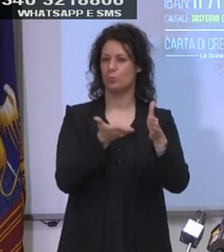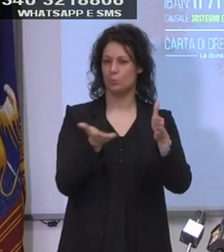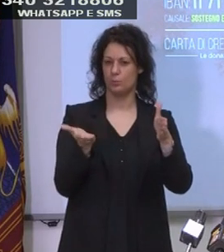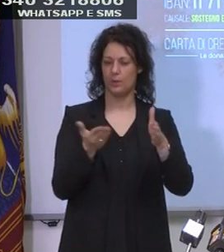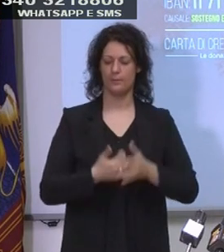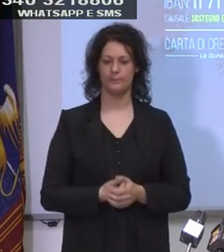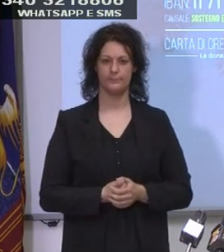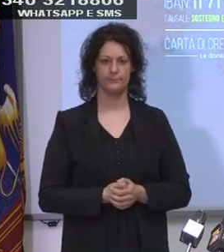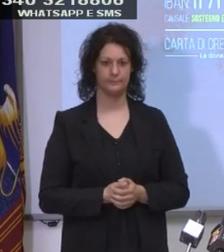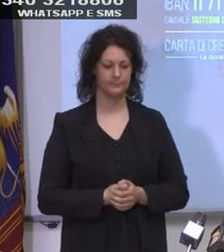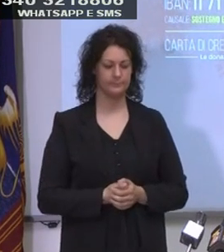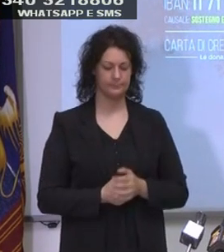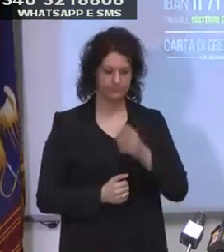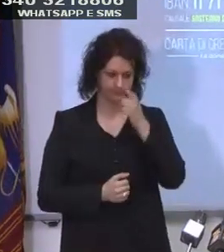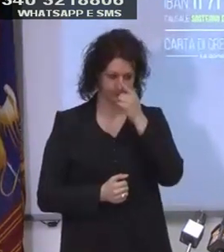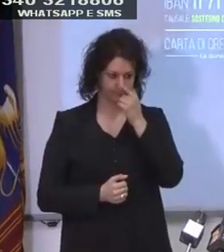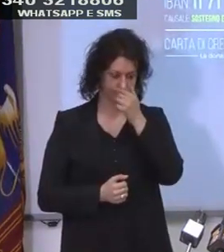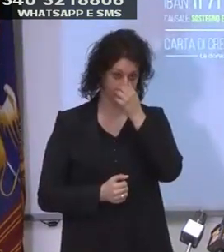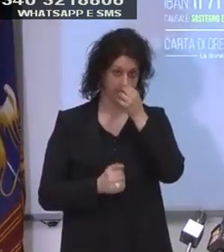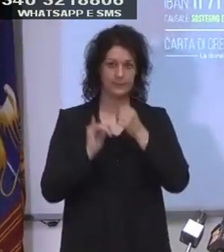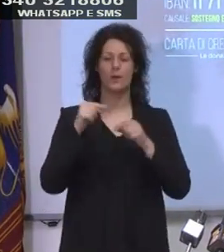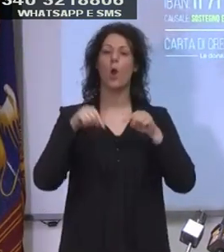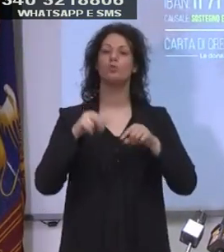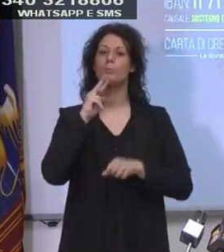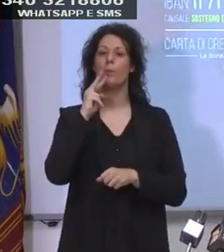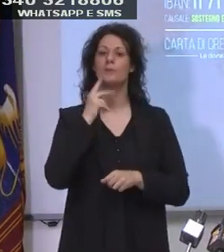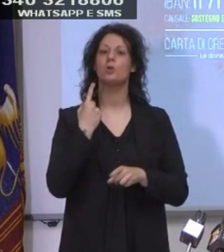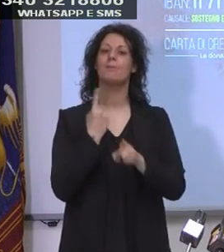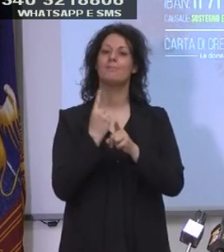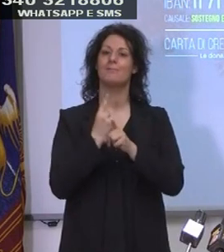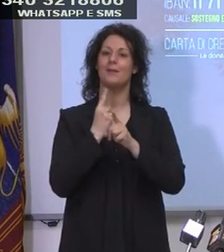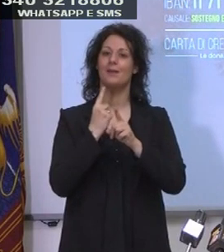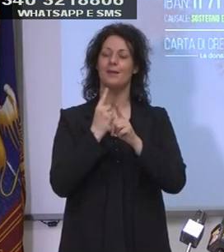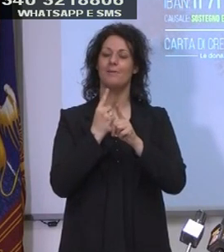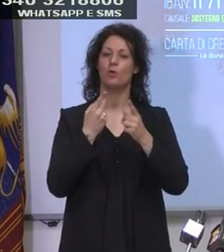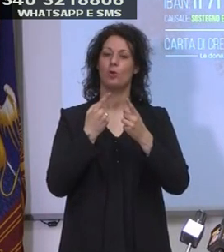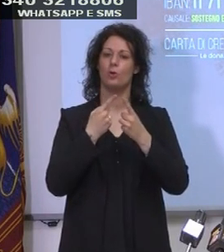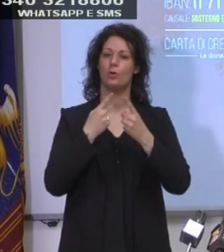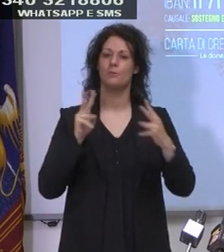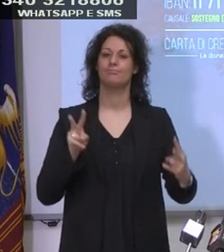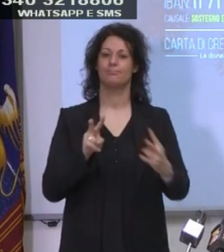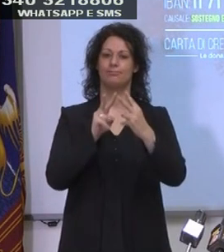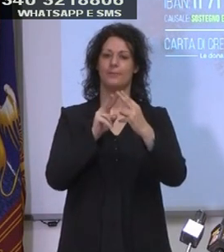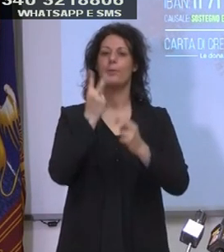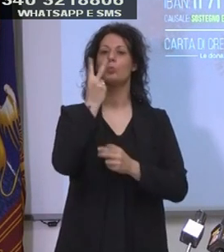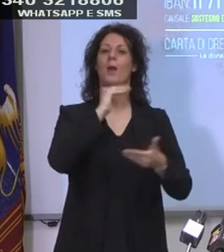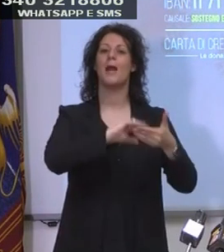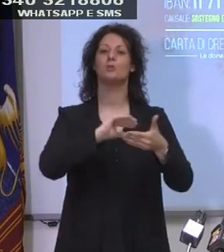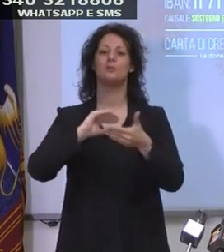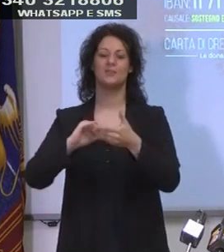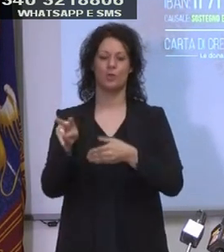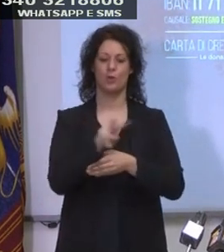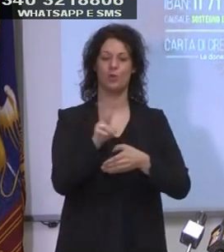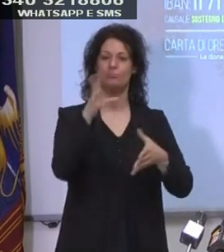risposto lei, l'assessore. Sì, no, allora noi oggi pomeriggio ho un incontro quasi ogni settimana, le due associazioni che raggruppano le